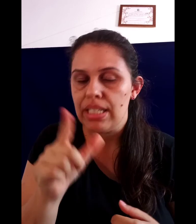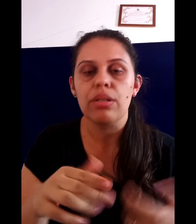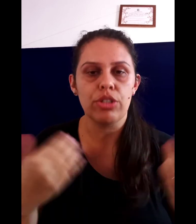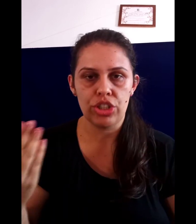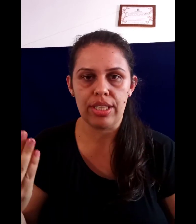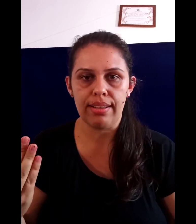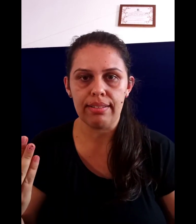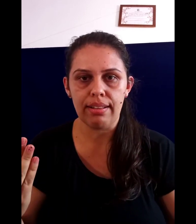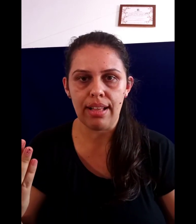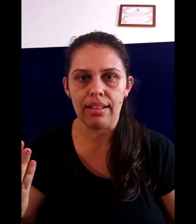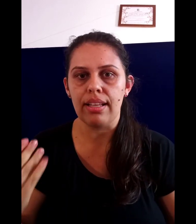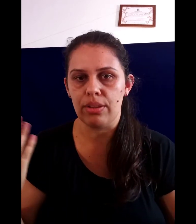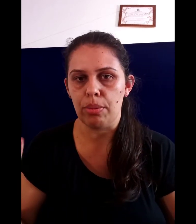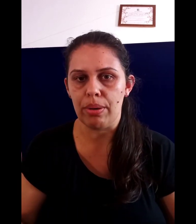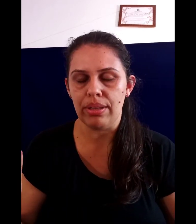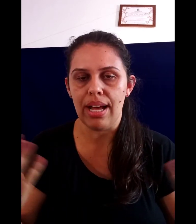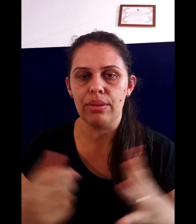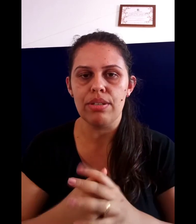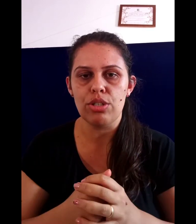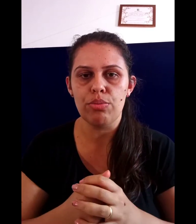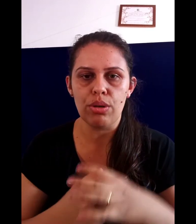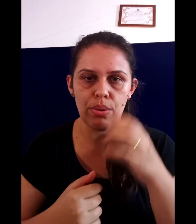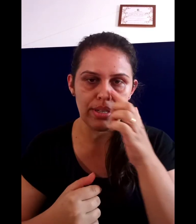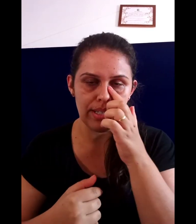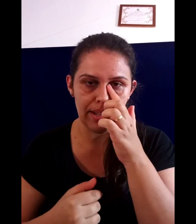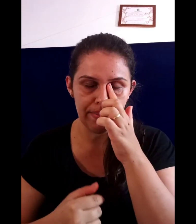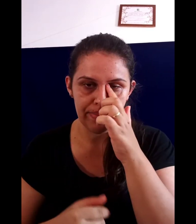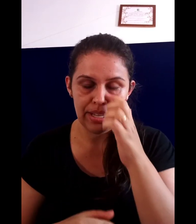Então a gente tem que atentar, tem que tomar cuidado com esse tipo de coisa, né?